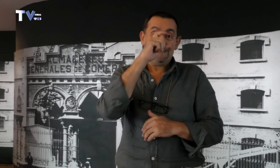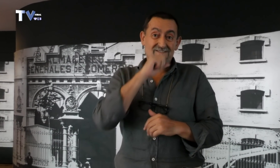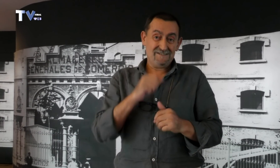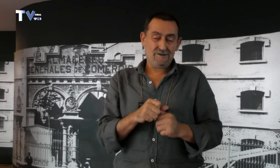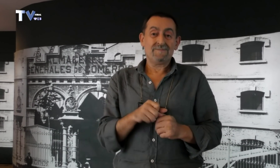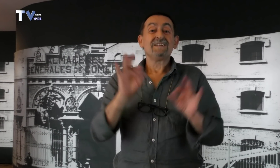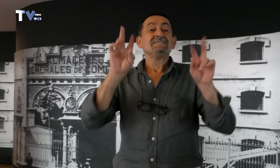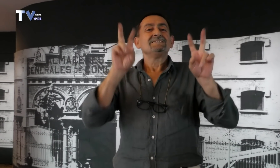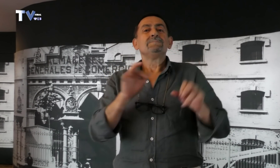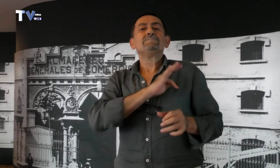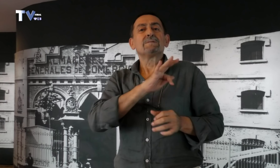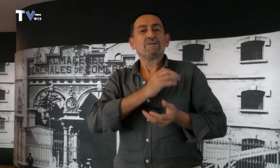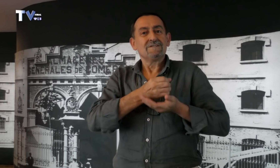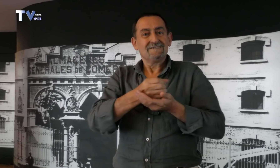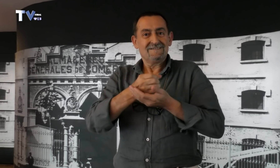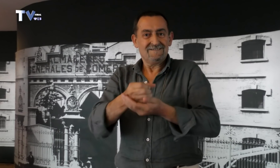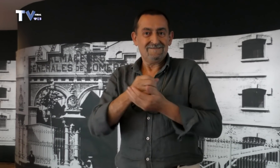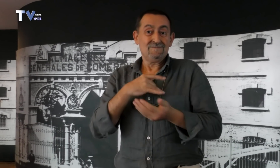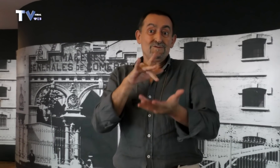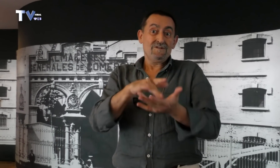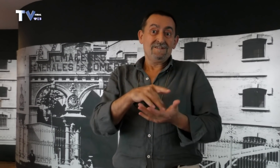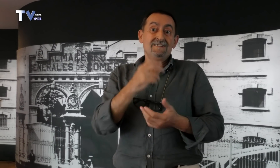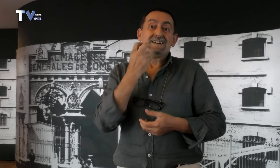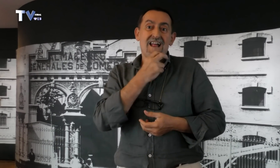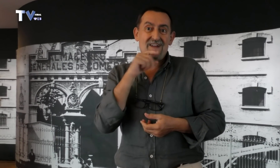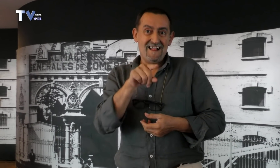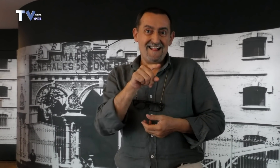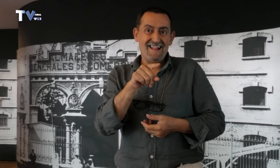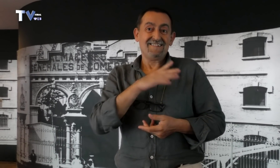Federació de Persones Sordes de Catalunya, en aquest 40 aniversari. I jo he